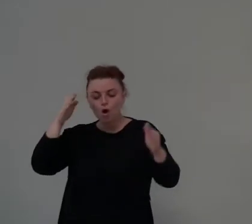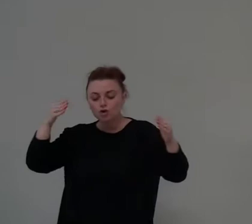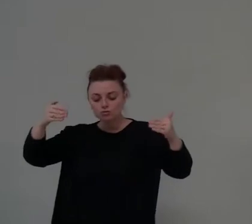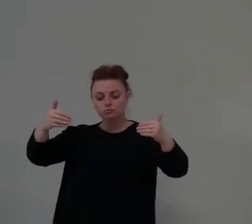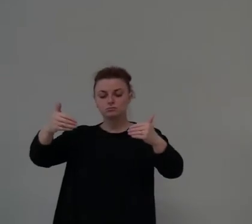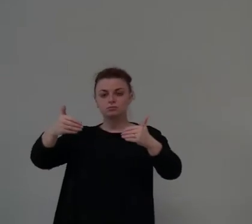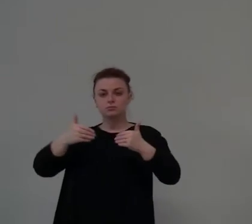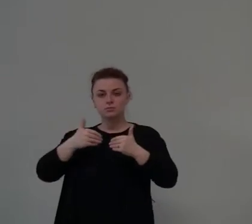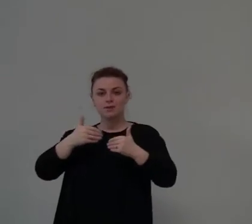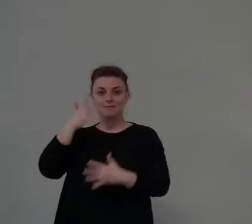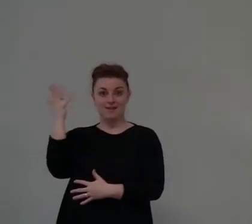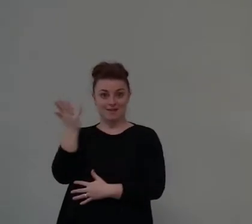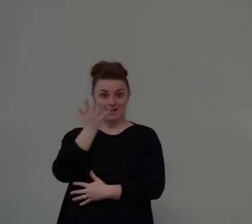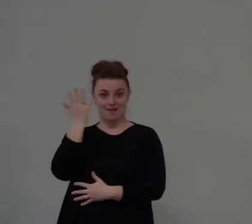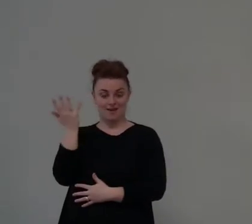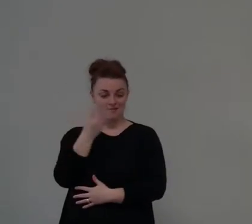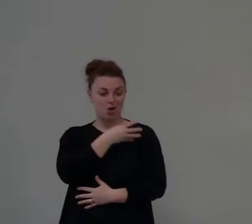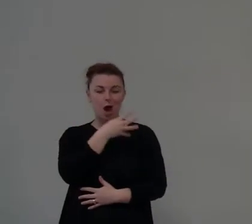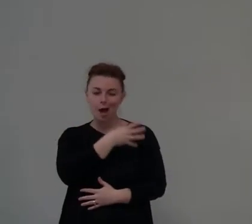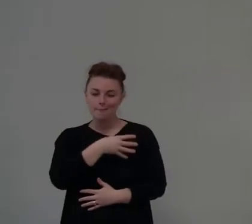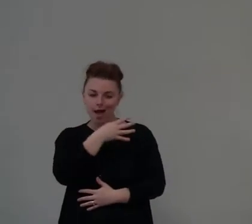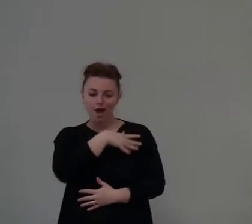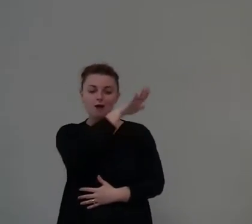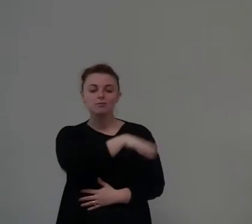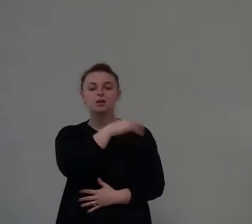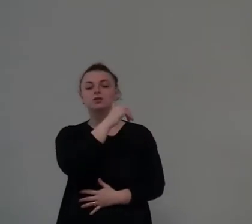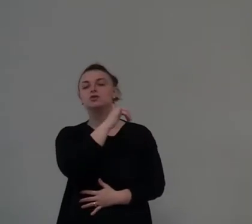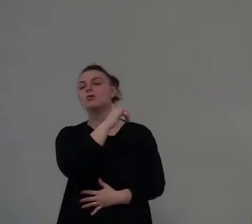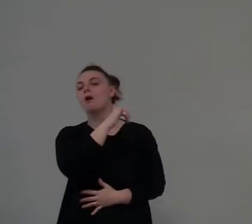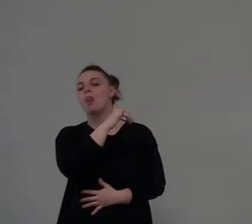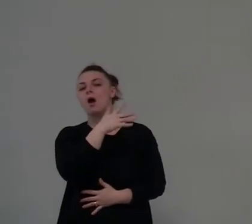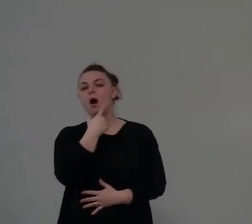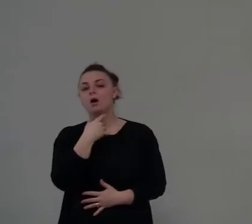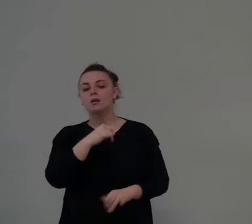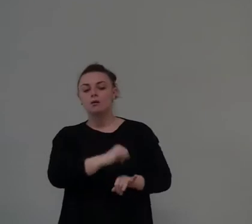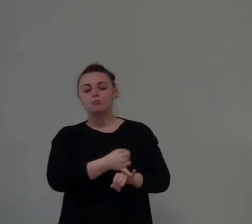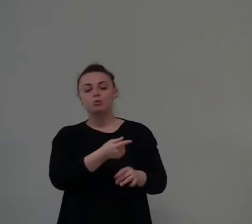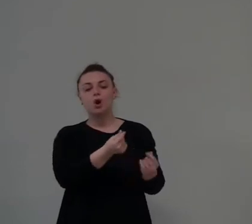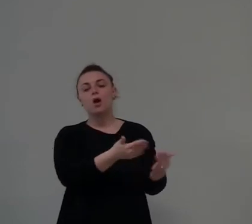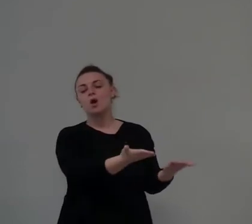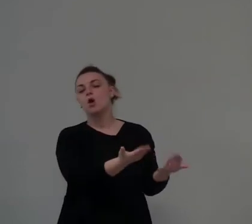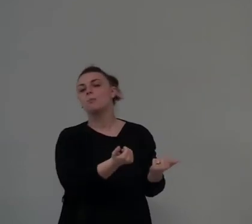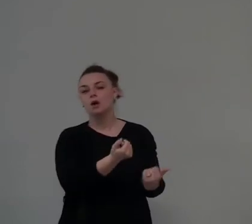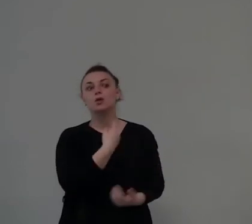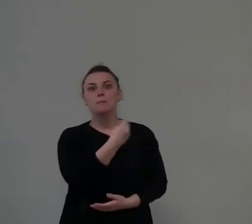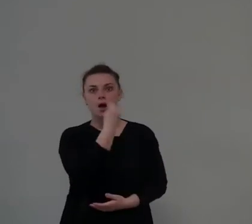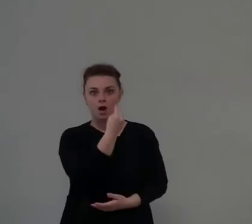prendi quel bel pezzo di cioccolata che tua moglie ha comperato per fare il dolce e